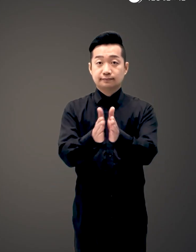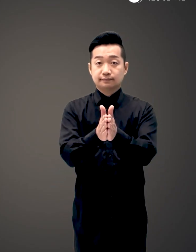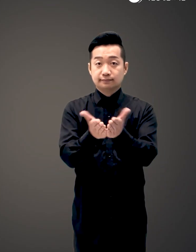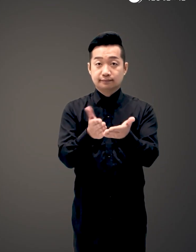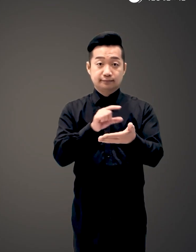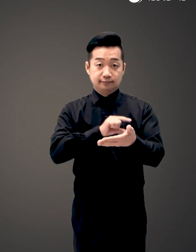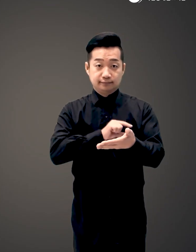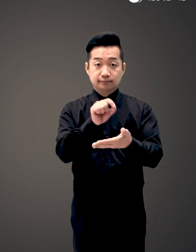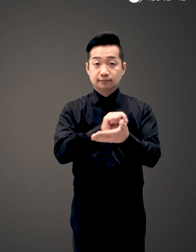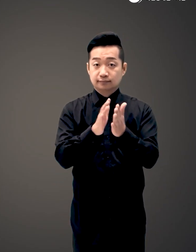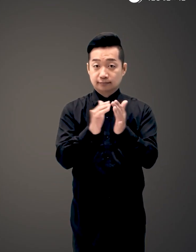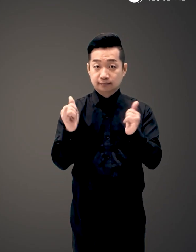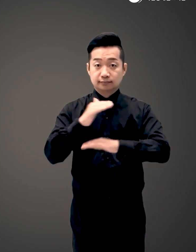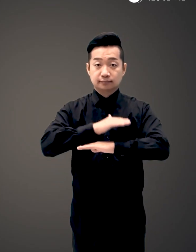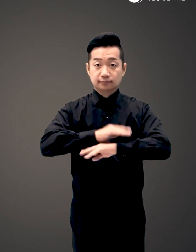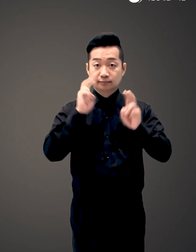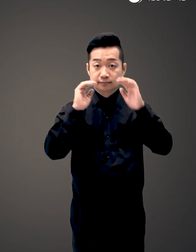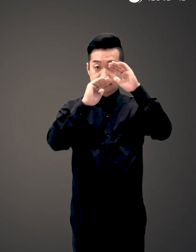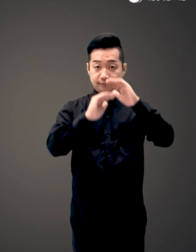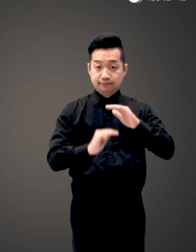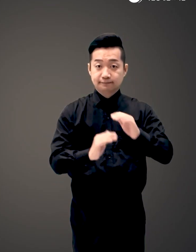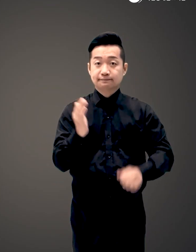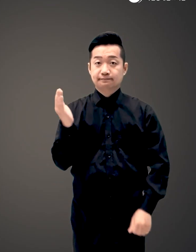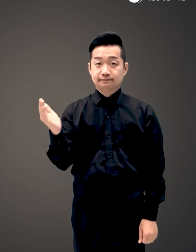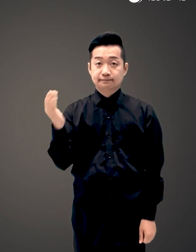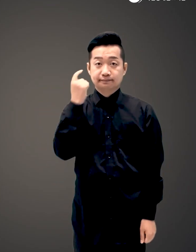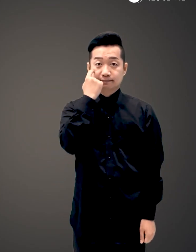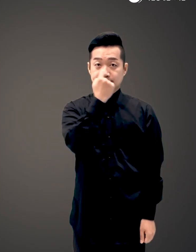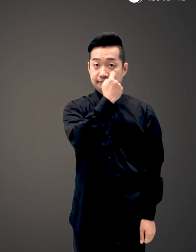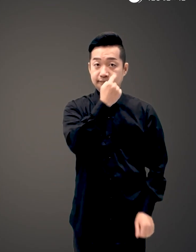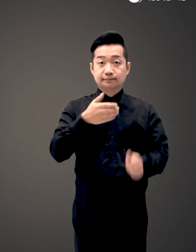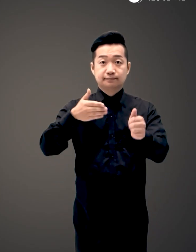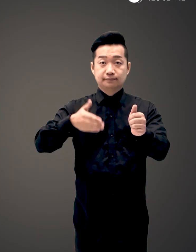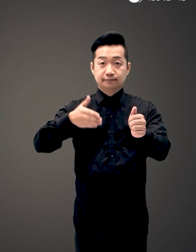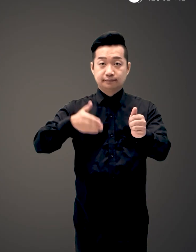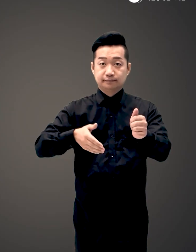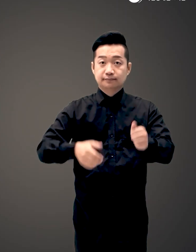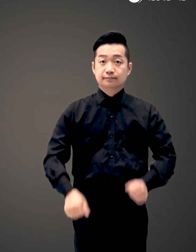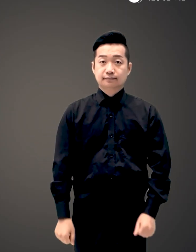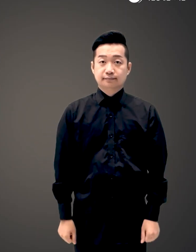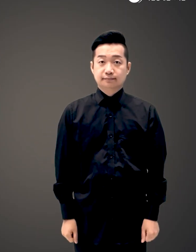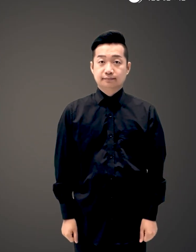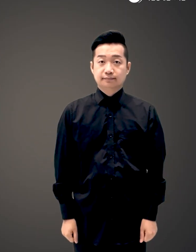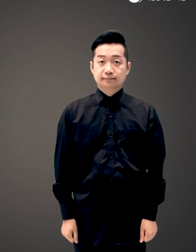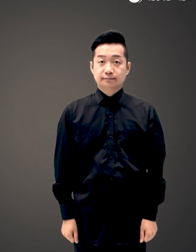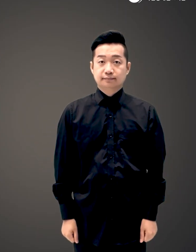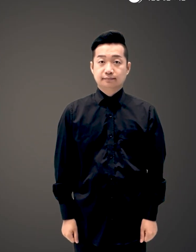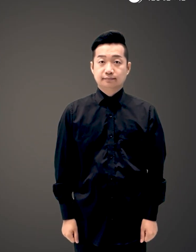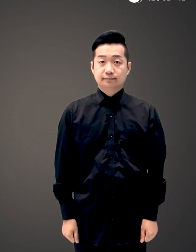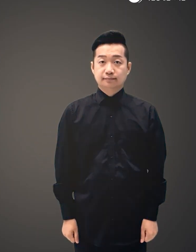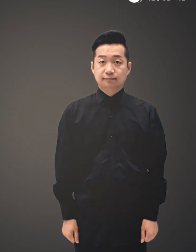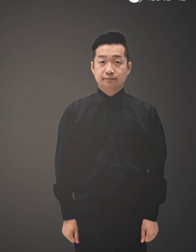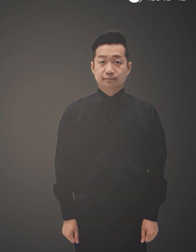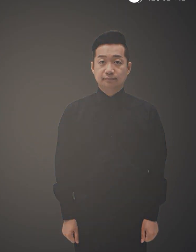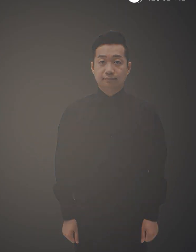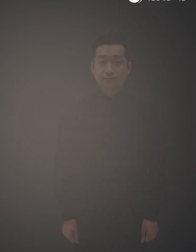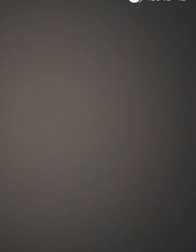우소명 하얼빈, 저자 김훈, 출판사 문학동네.